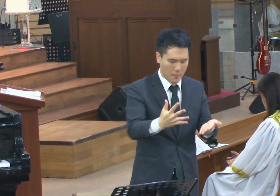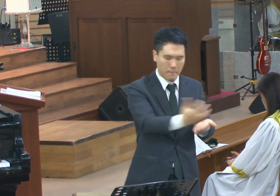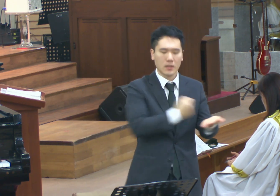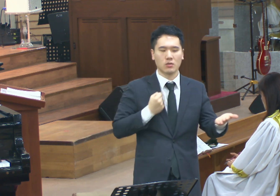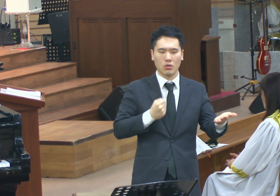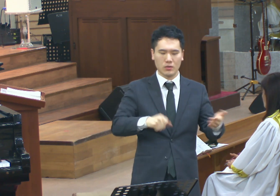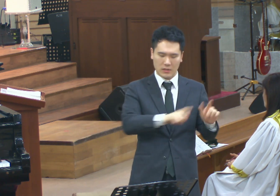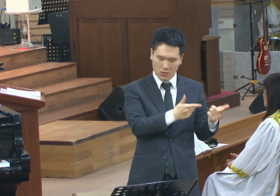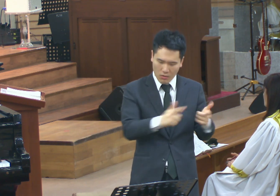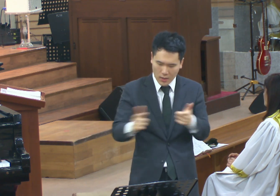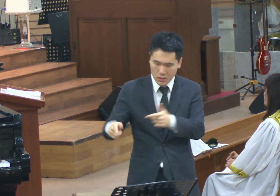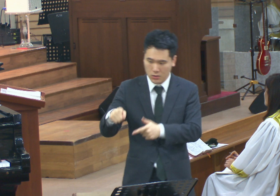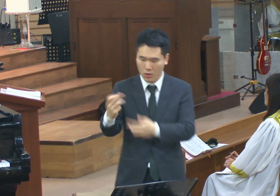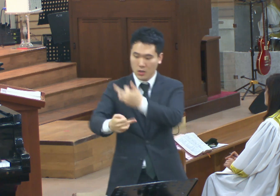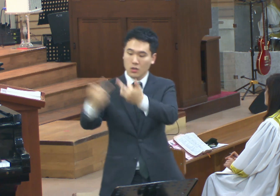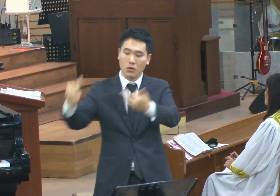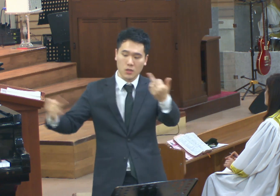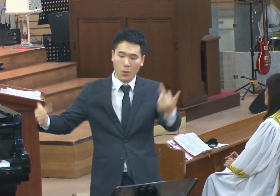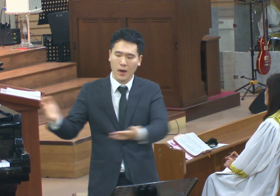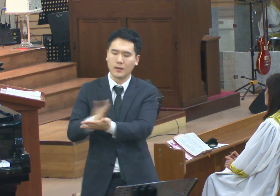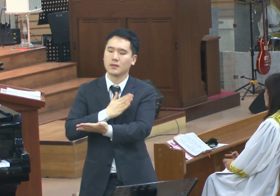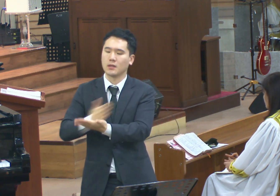형제와 나눌지니라 하매.